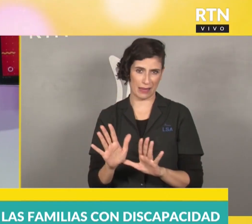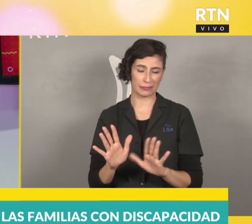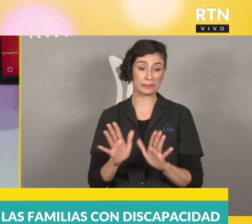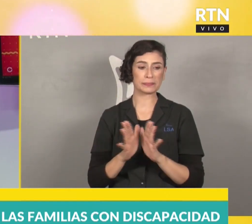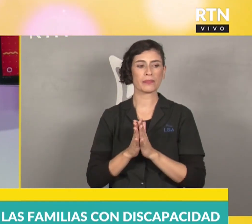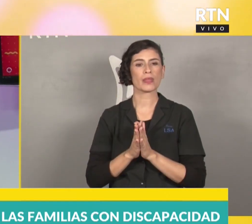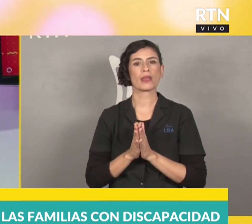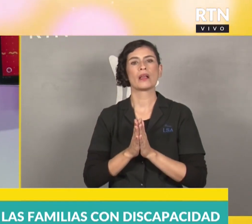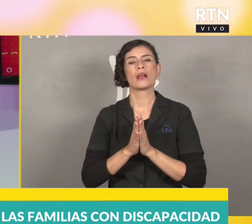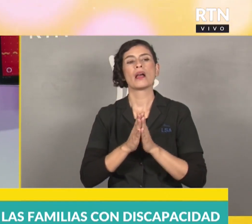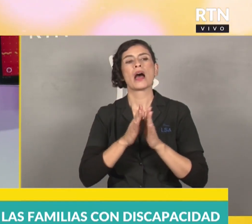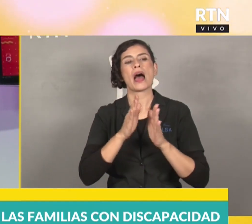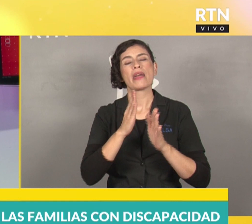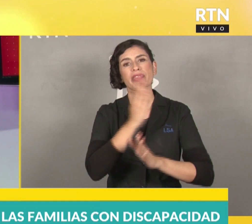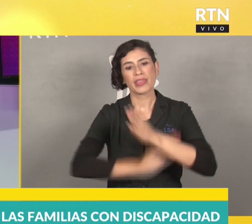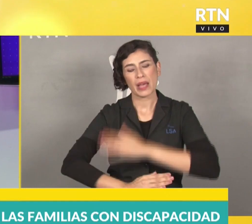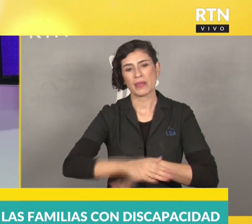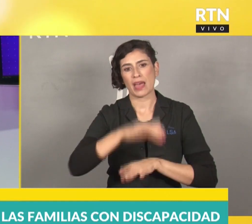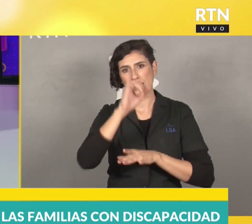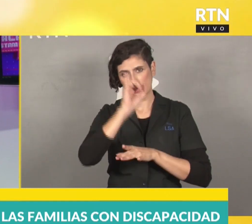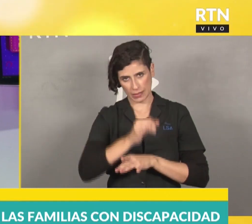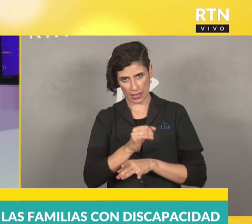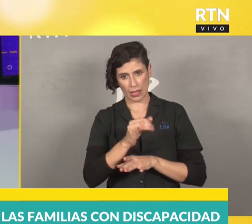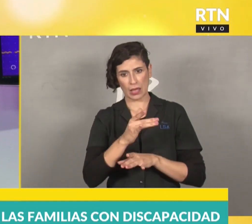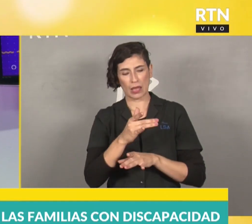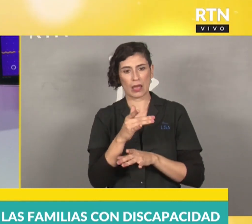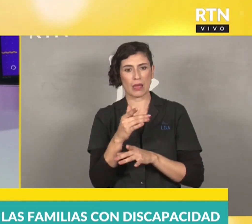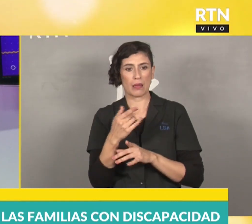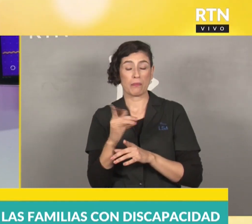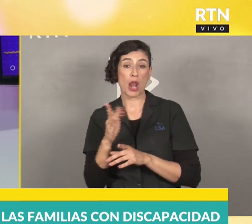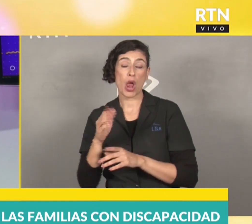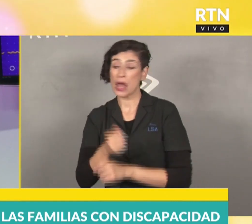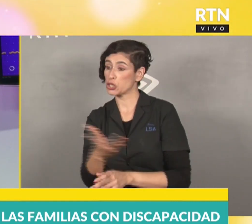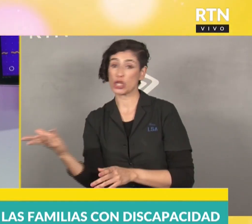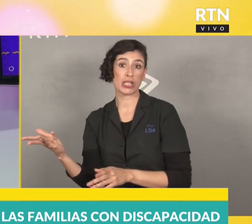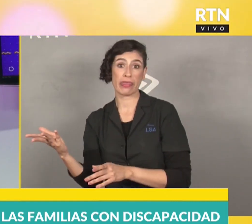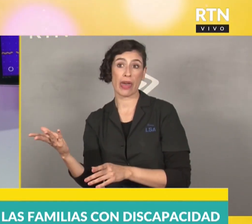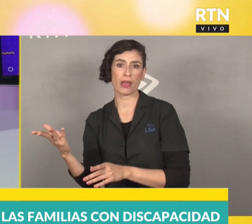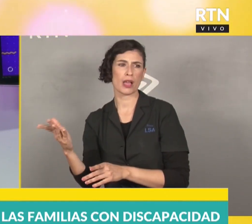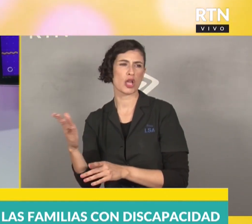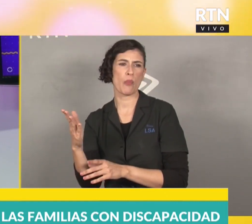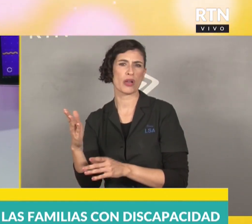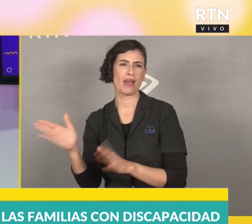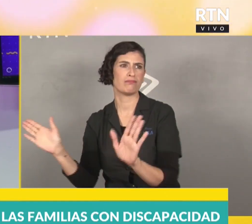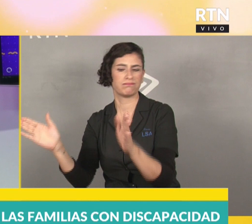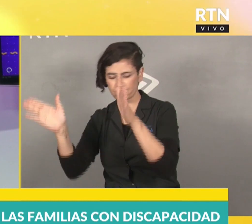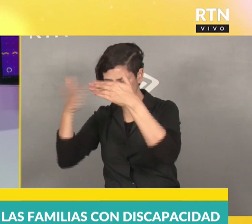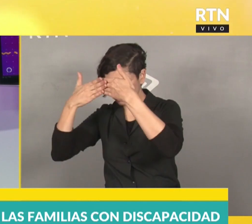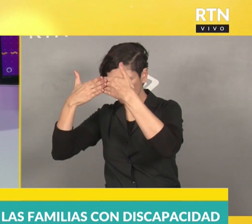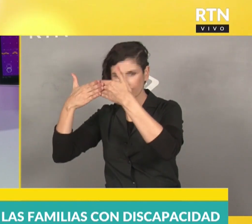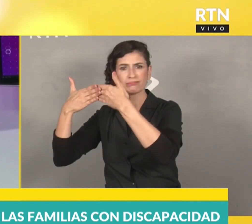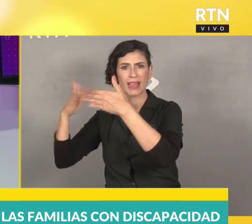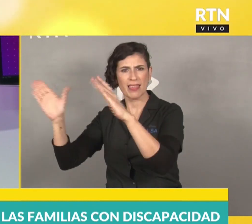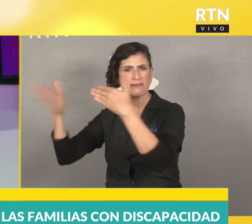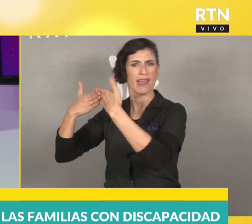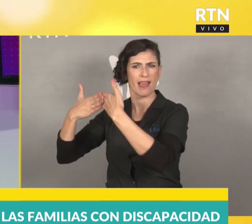la discapacidad, vivimos en una sociedad muy discapacitista. Uh-huh. En el sentido de que en vez de lograr que la persona